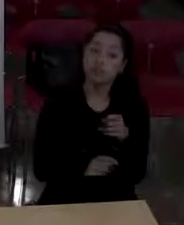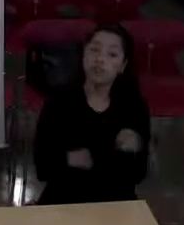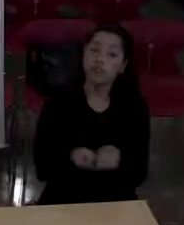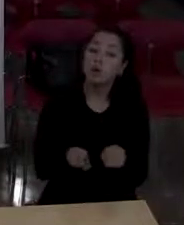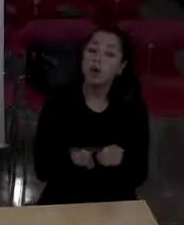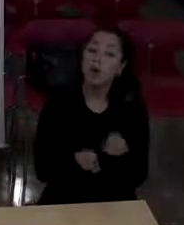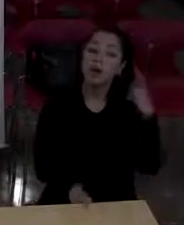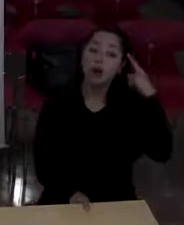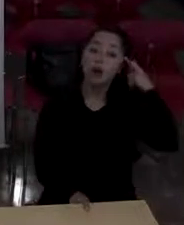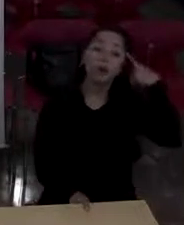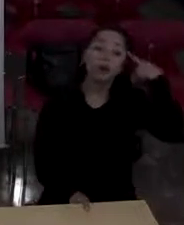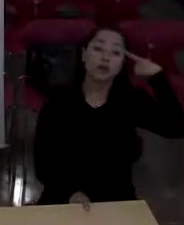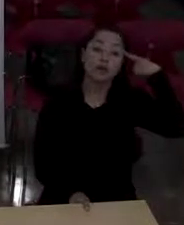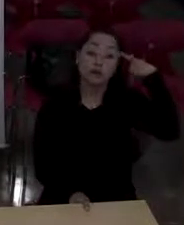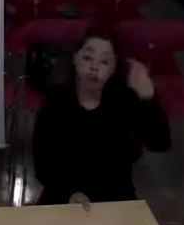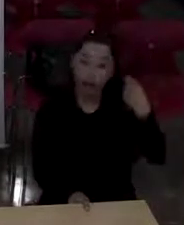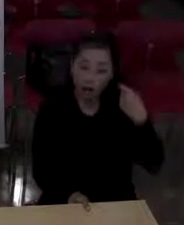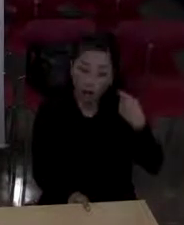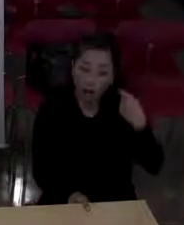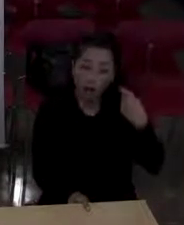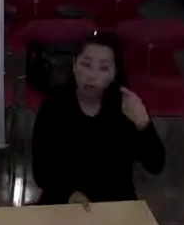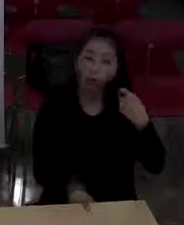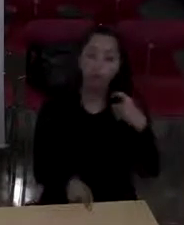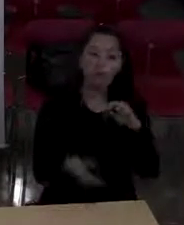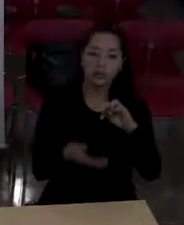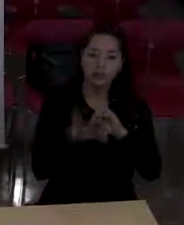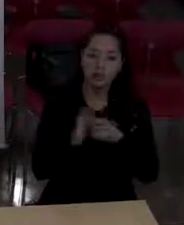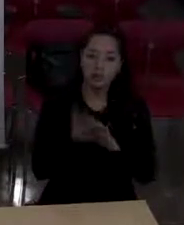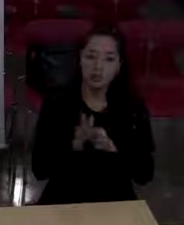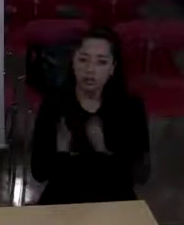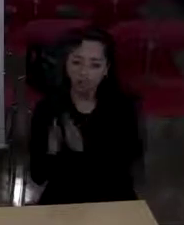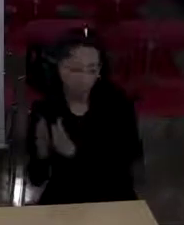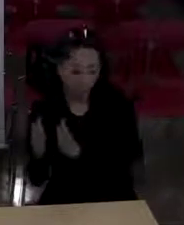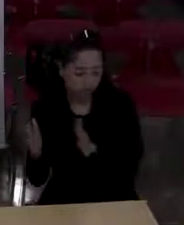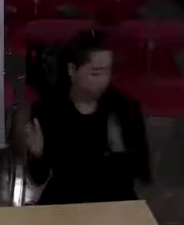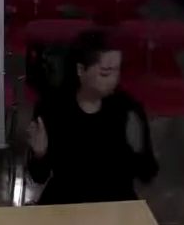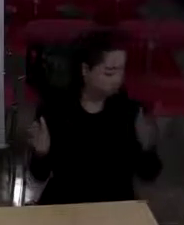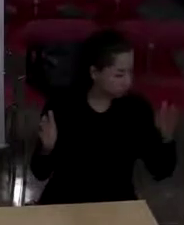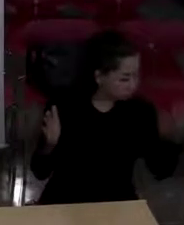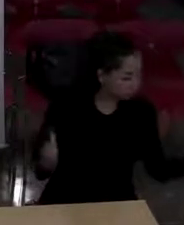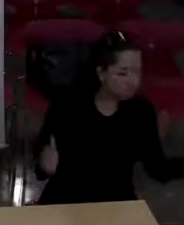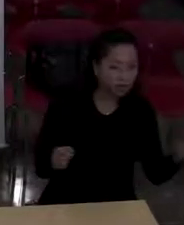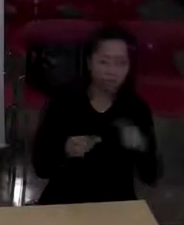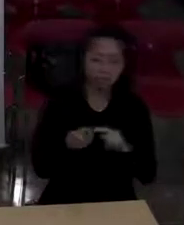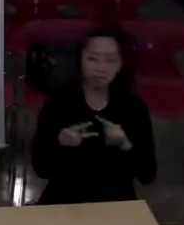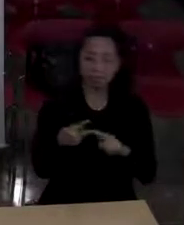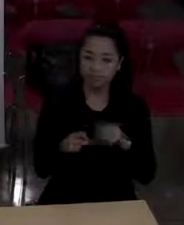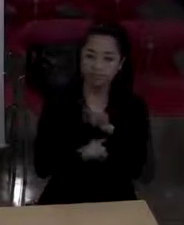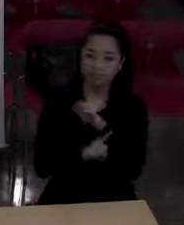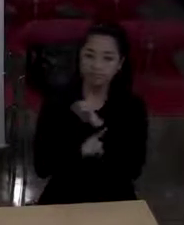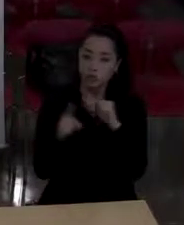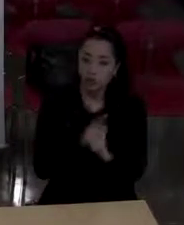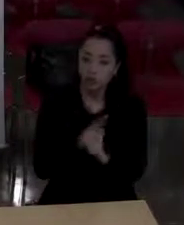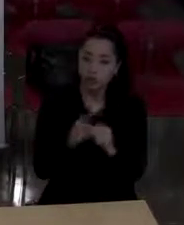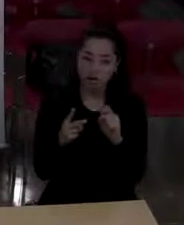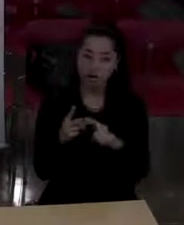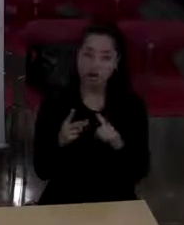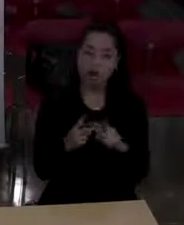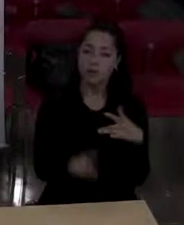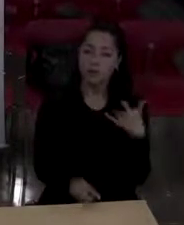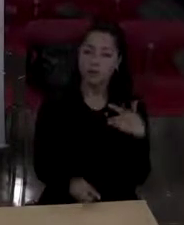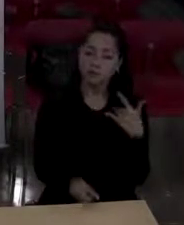se mide en el desarrollo en todas sus dimensiones, a nivel personal, afectivo, socioemocional,